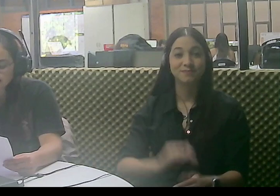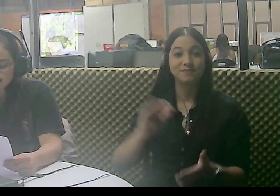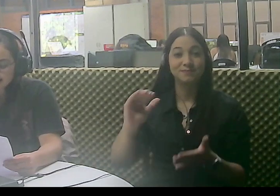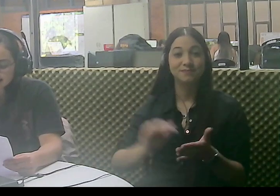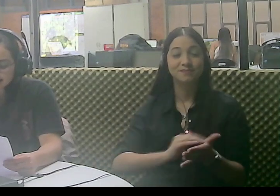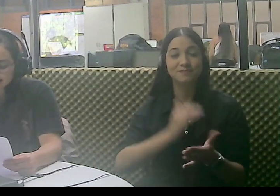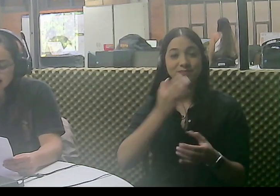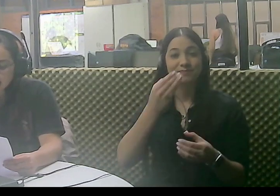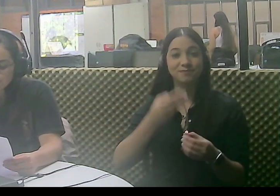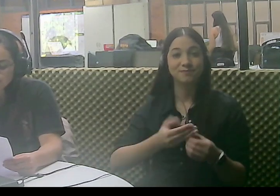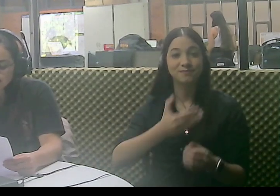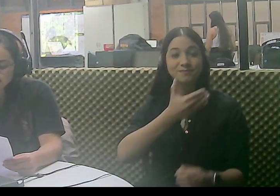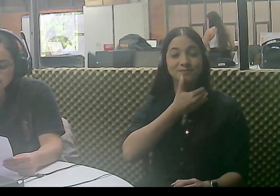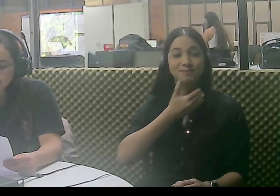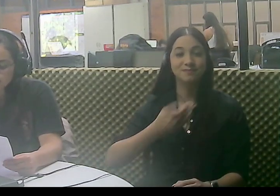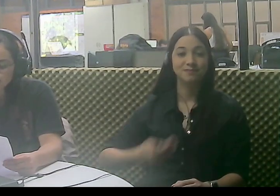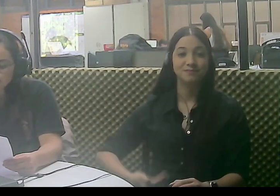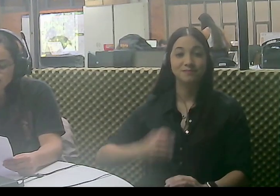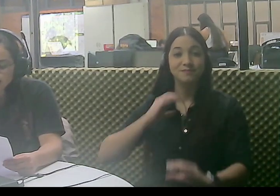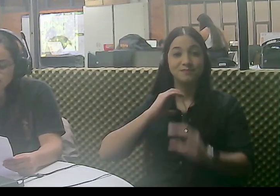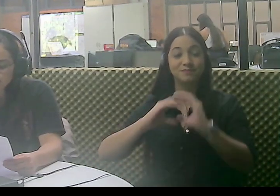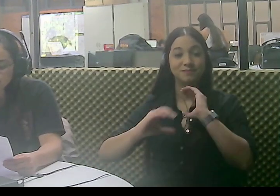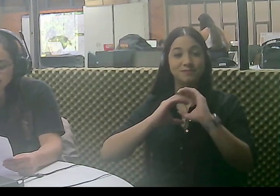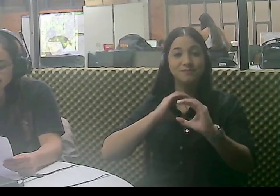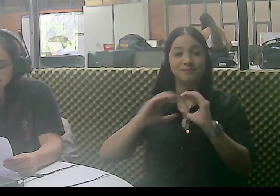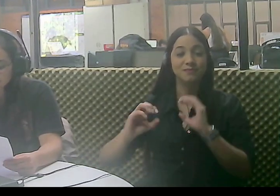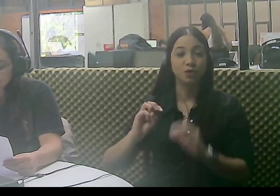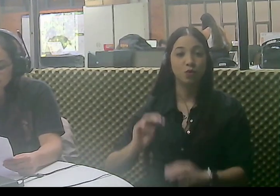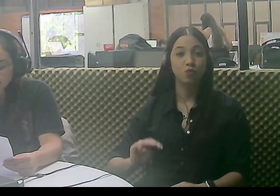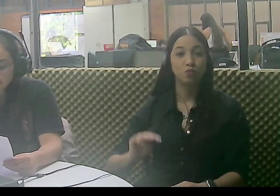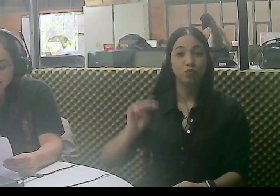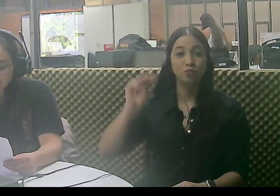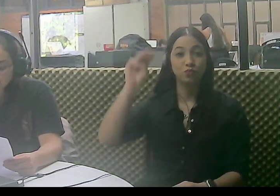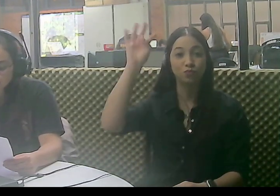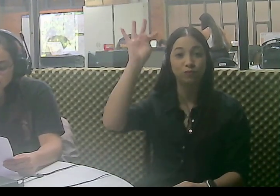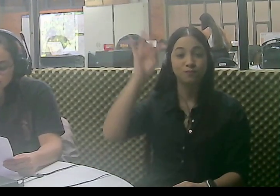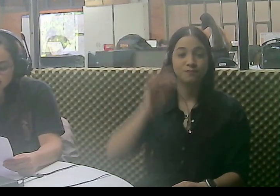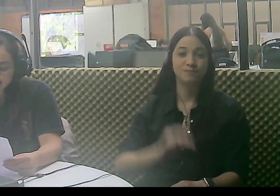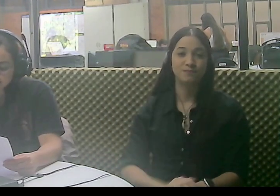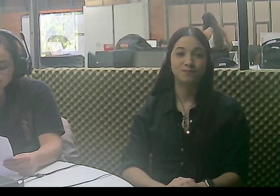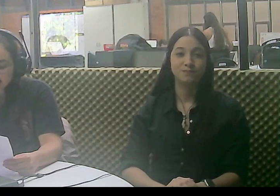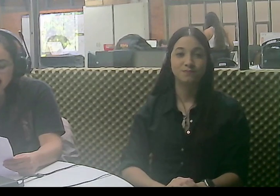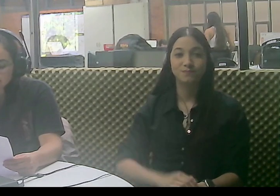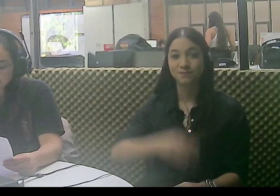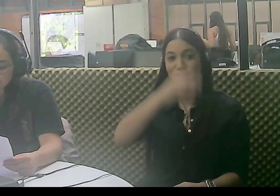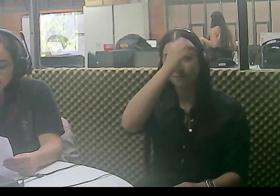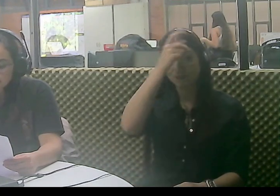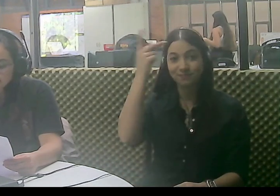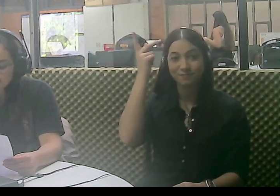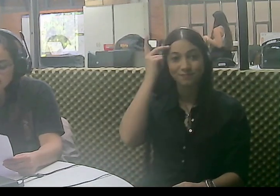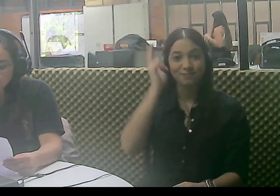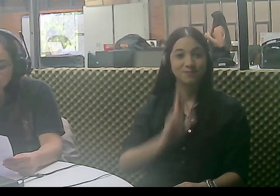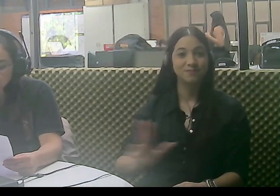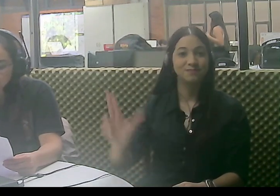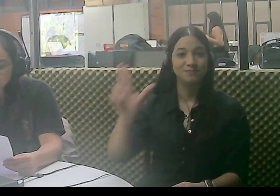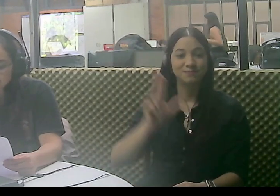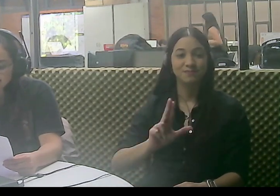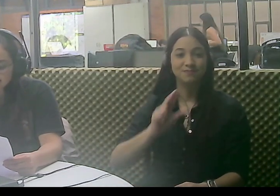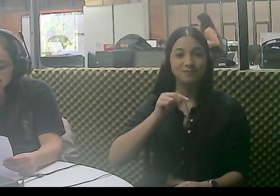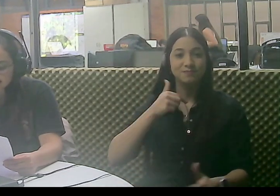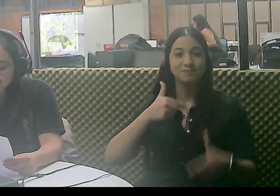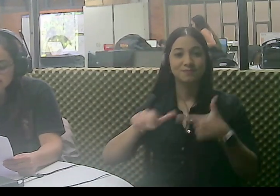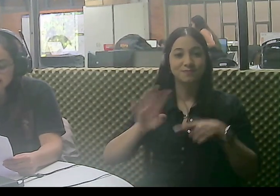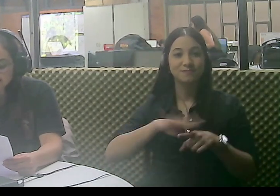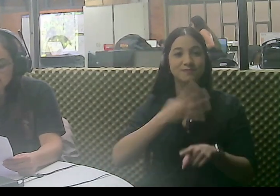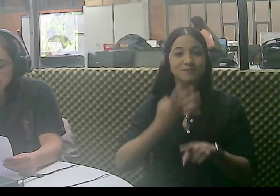Silva. Secretário Municipal de Governo e Comunicação, Marco Túlio de Castro Kalimann. Prefeitura de